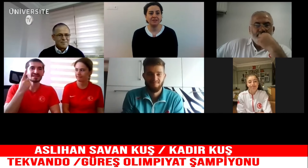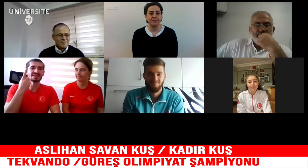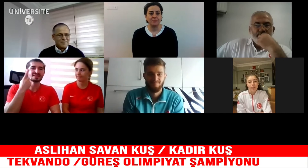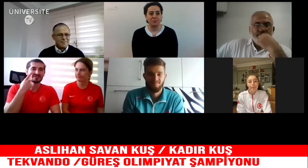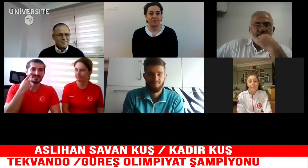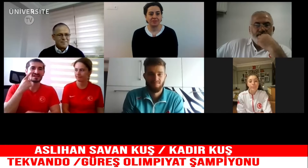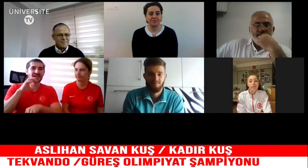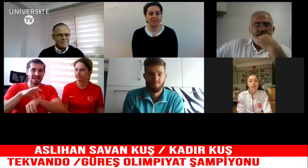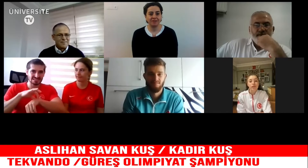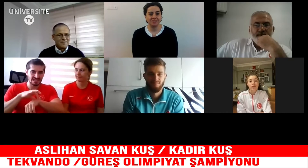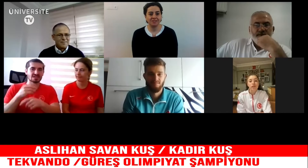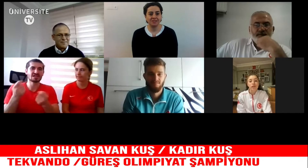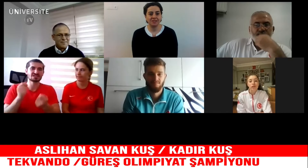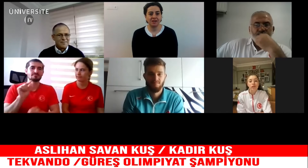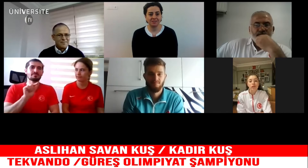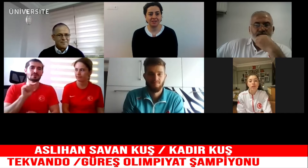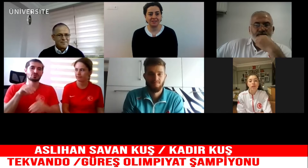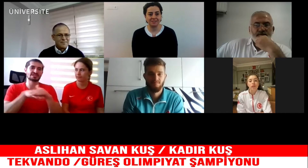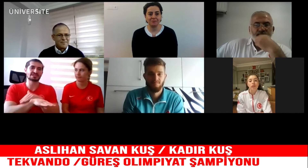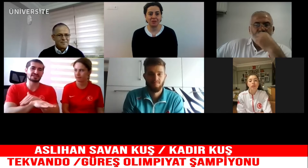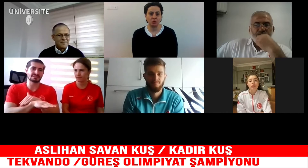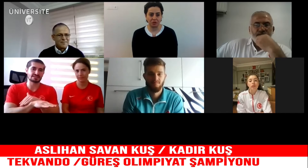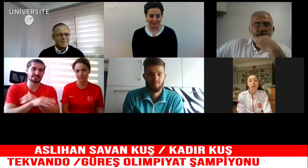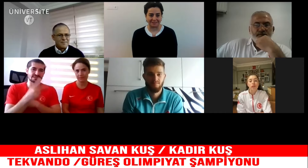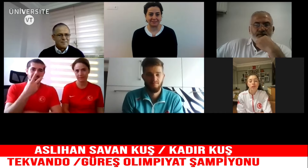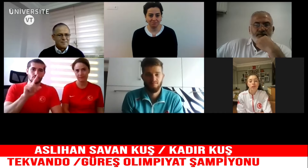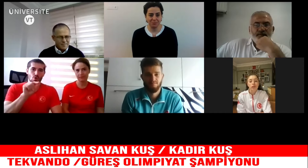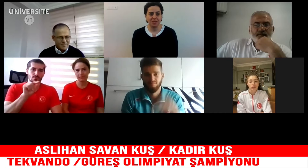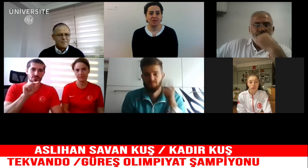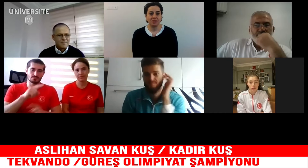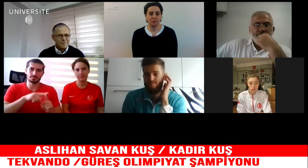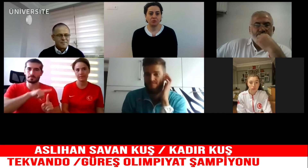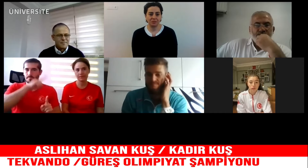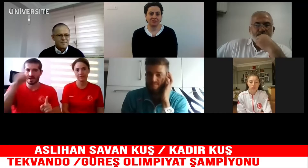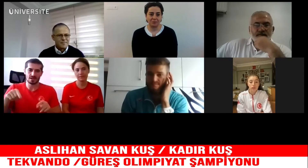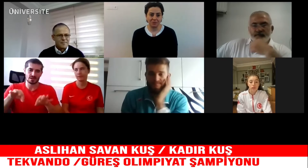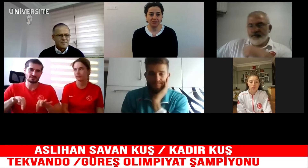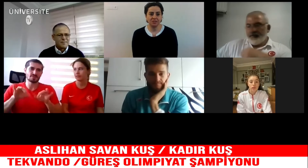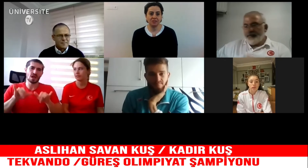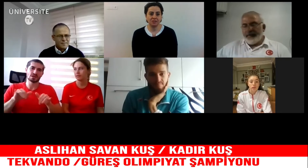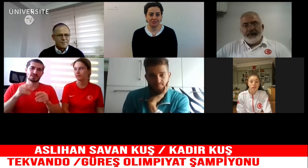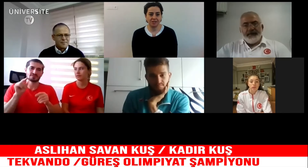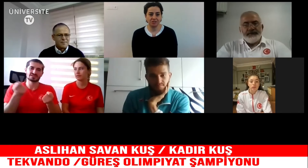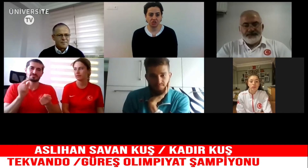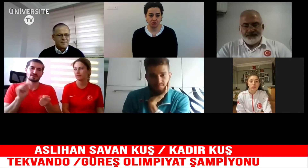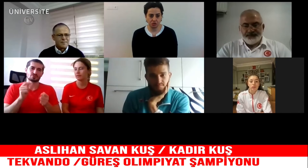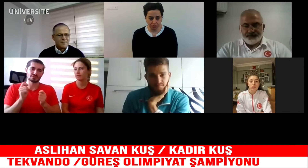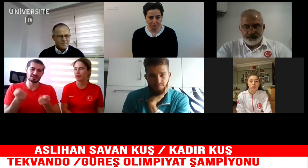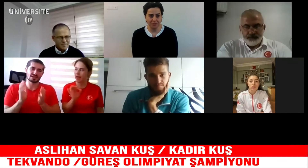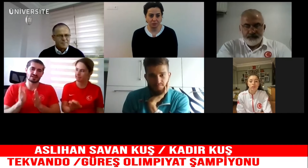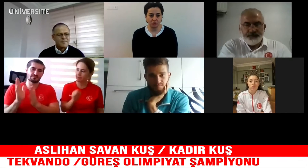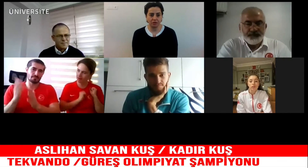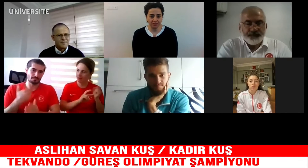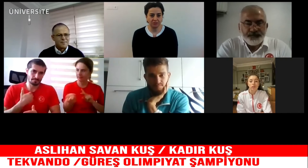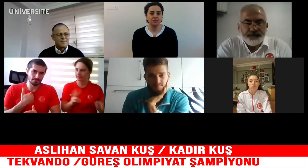tarihinde devlet hastanesinde memur olarak girdim. 2011 yılından beri hastanede